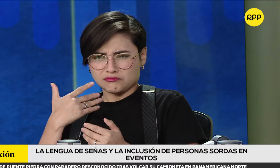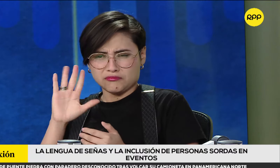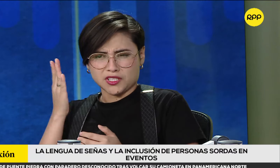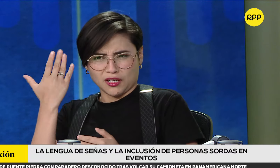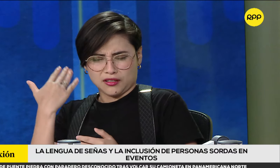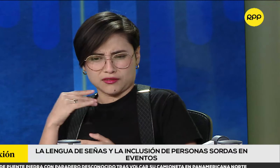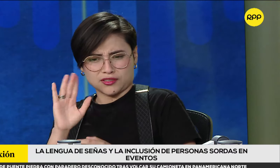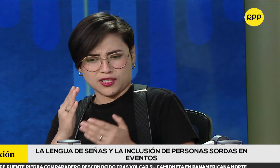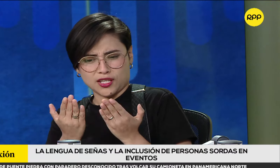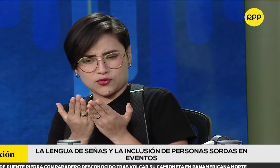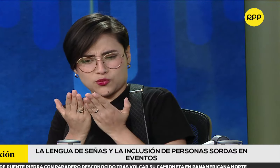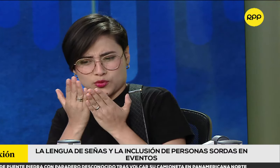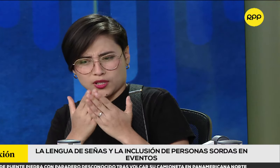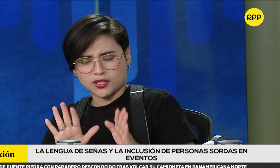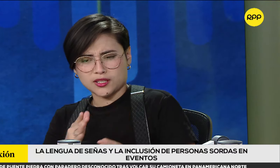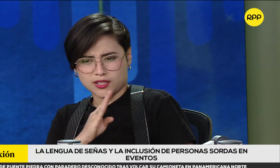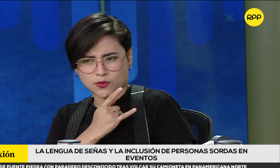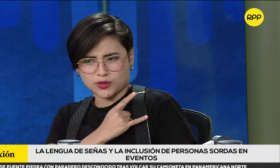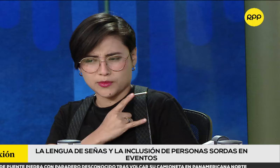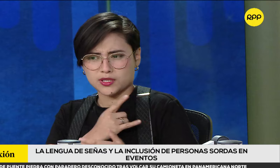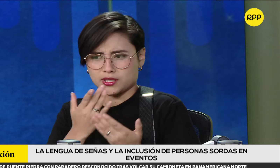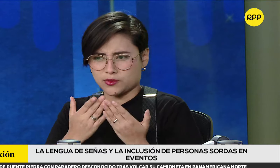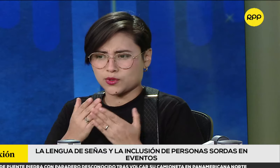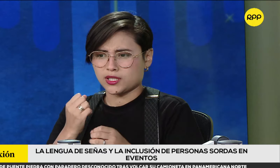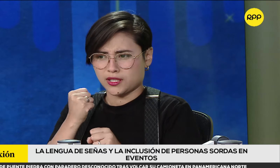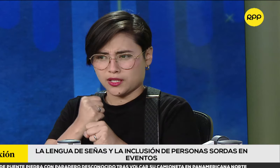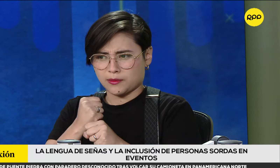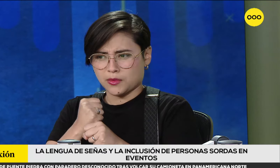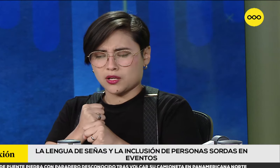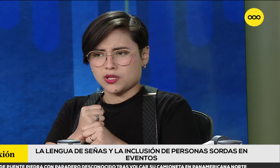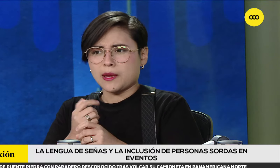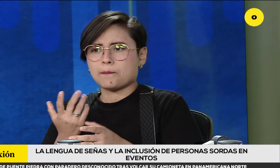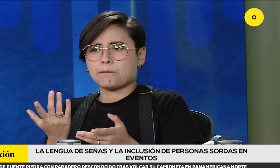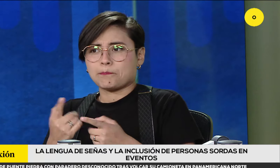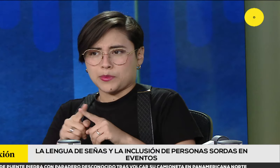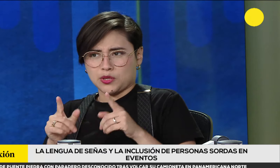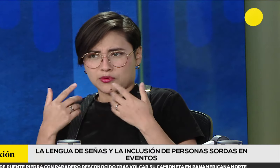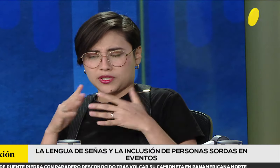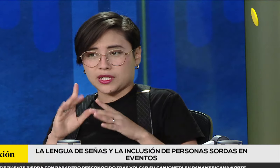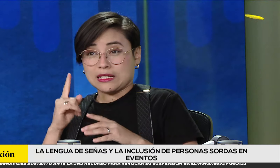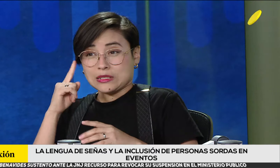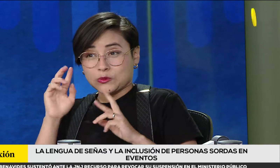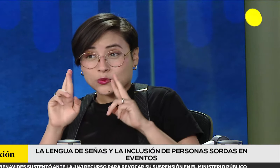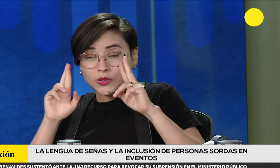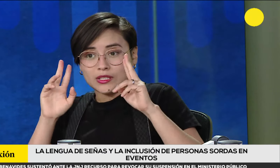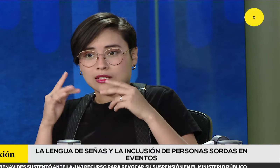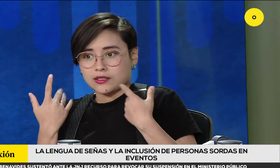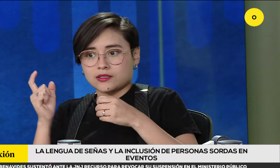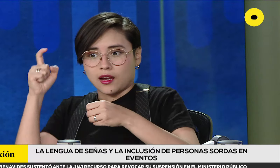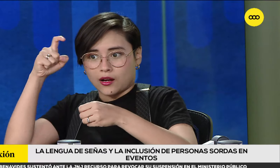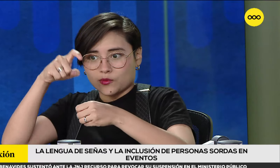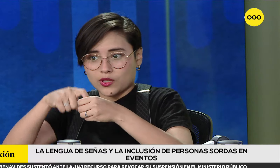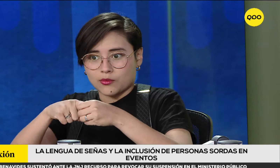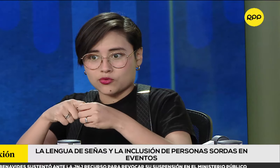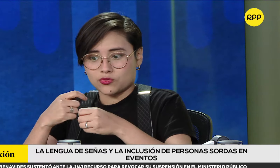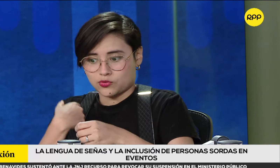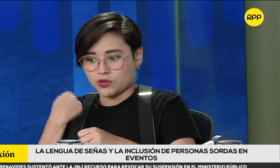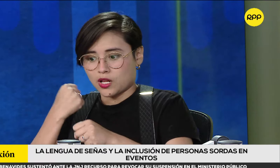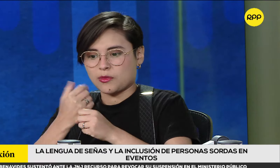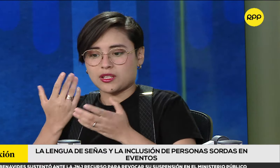ellos. Anteriormente, por ejemplo, estudiar en la universidad, siempre se pensaría, ¿no? De que, bueno, estudio en la universidad y luego